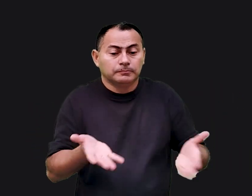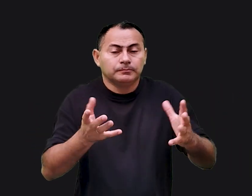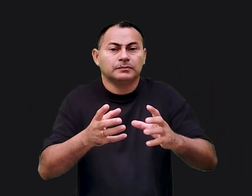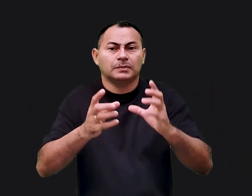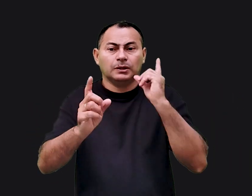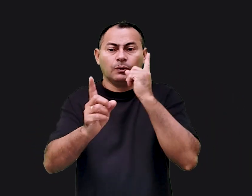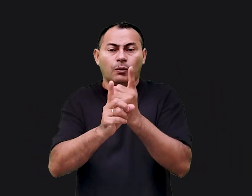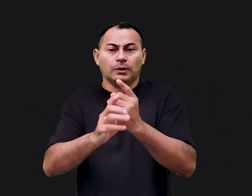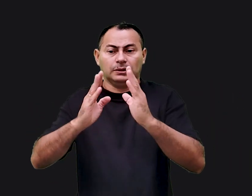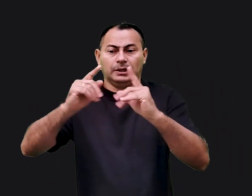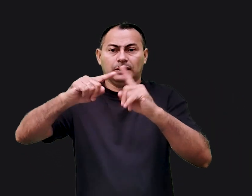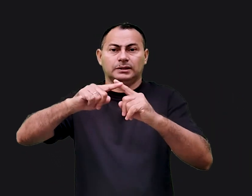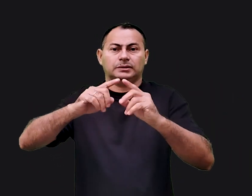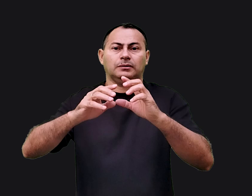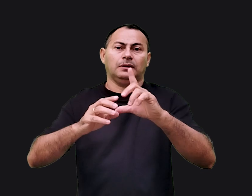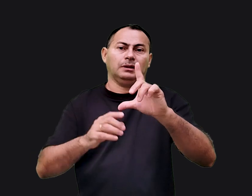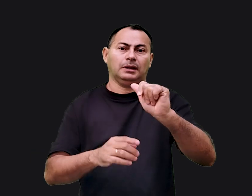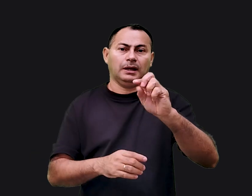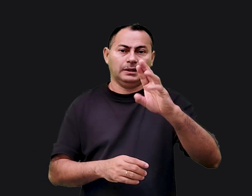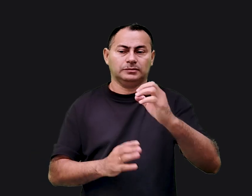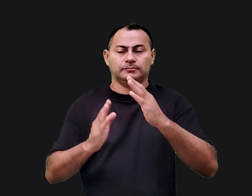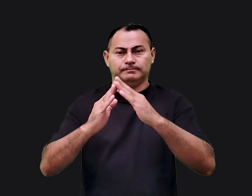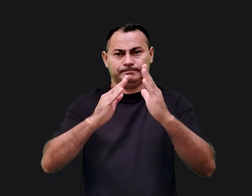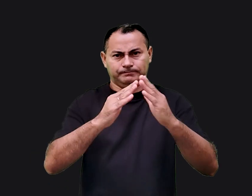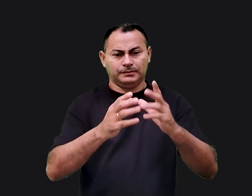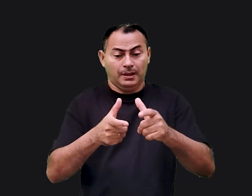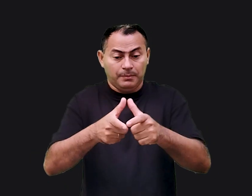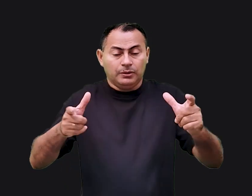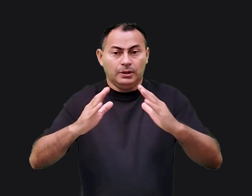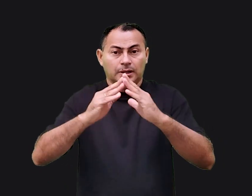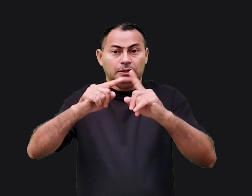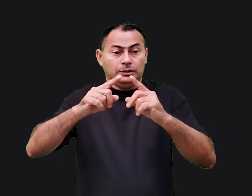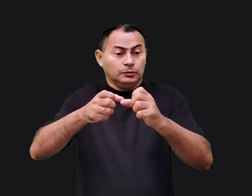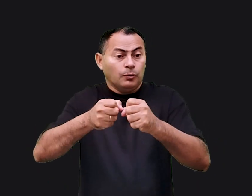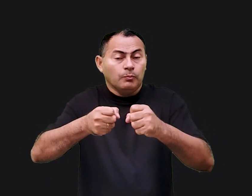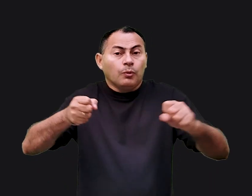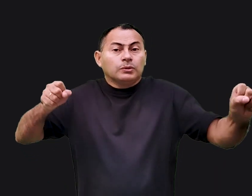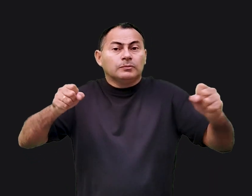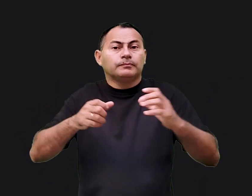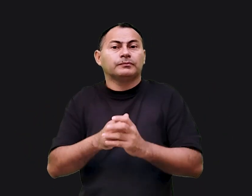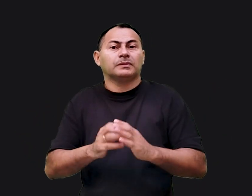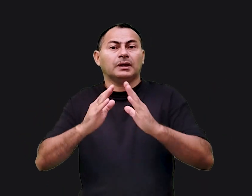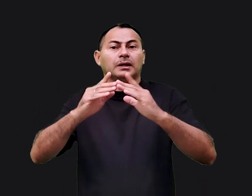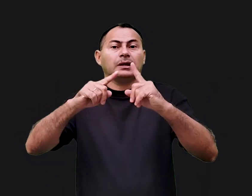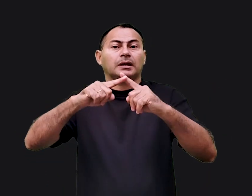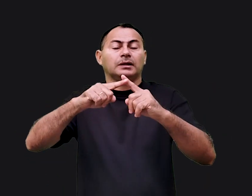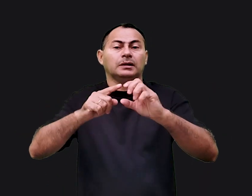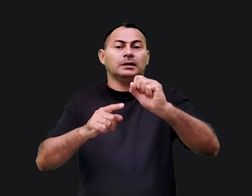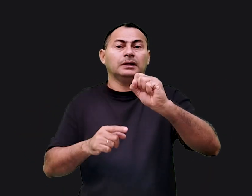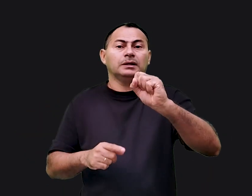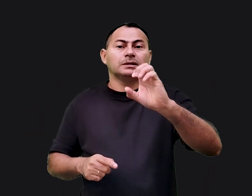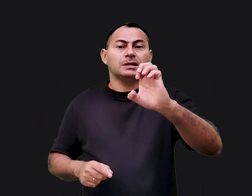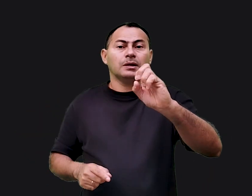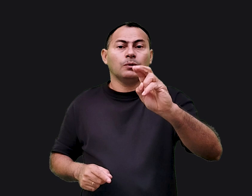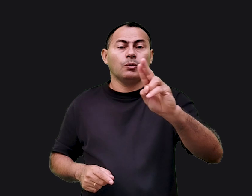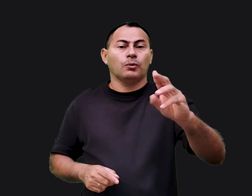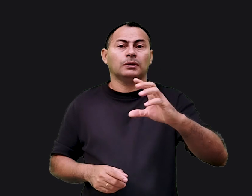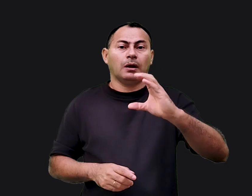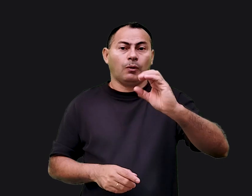a reunião da igreja nos lares a maior igreja do mundo hoje é a igreja de seu na Coreia a igreja